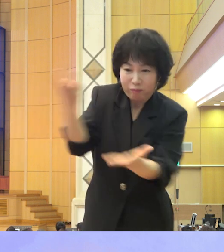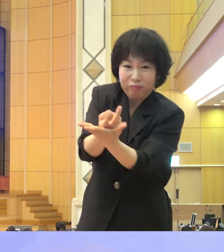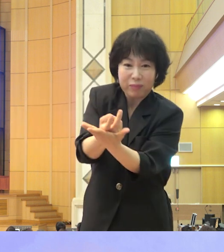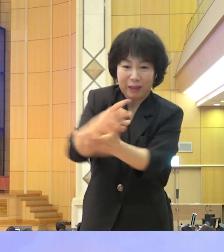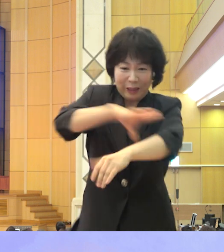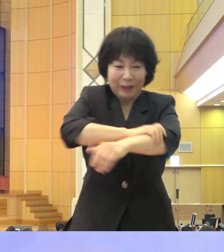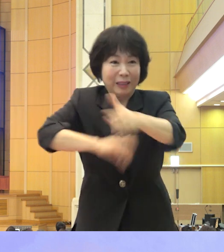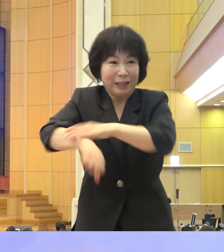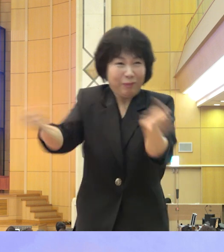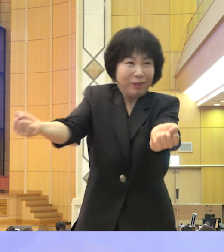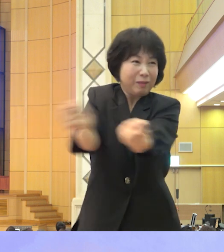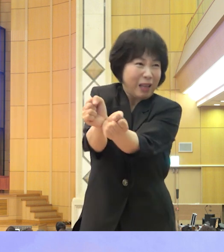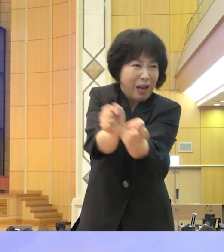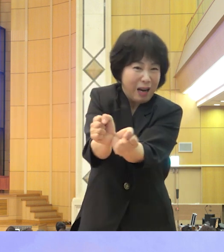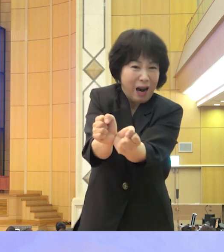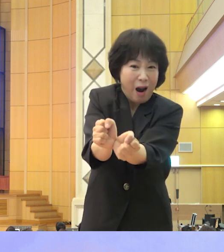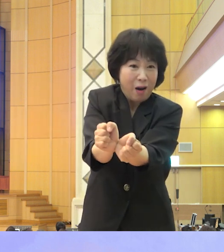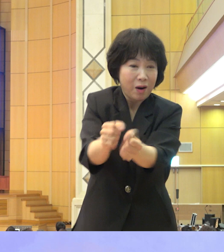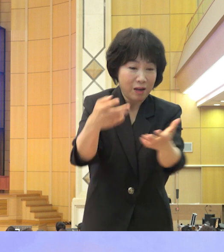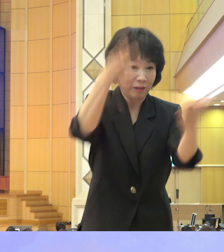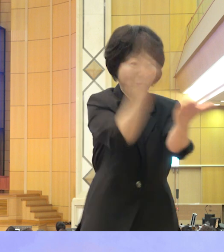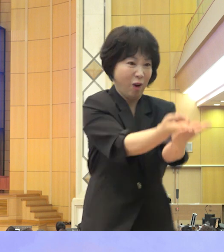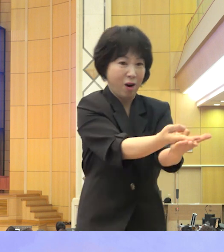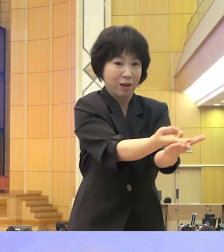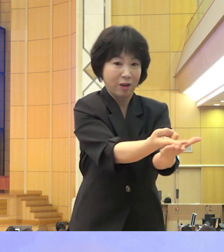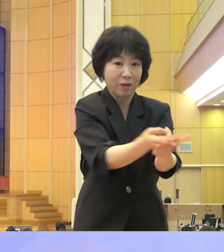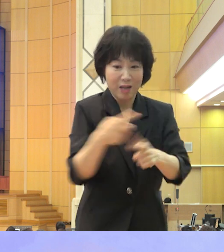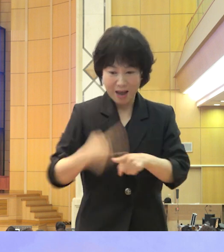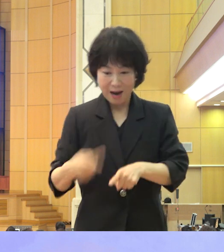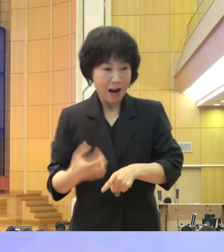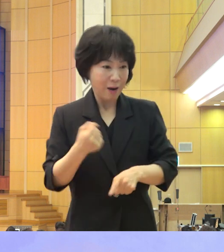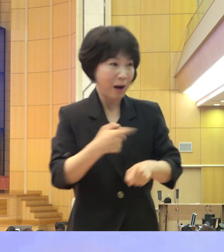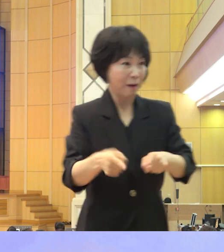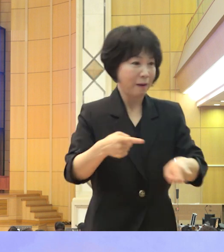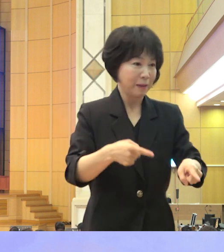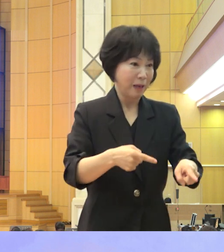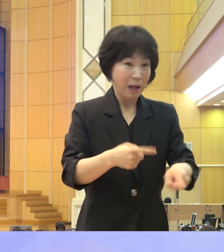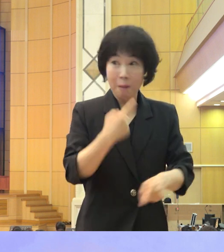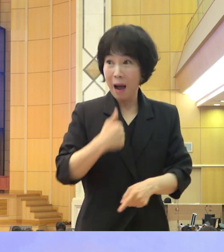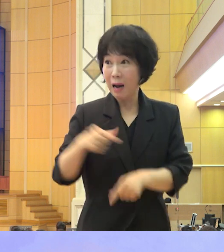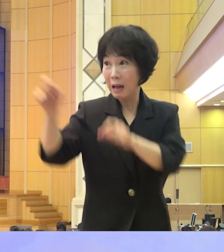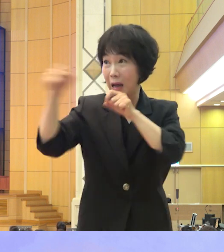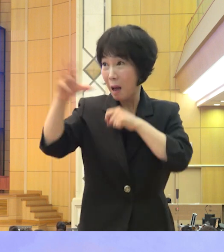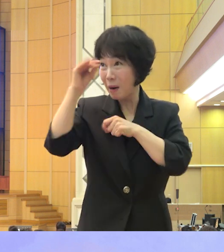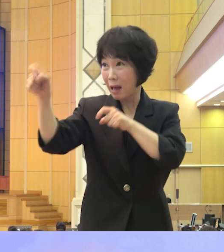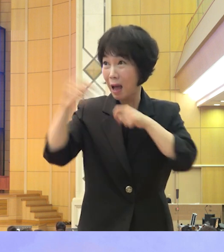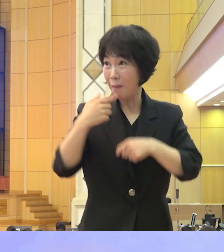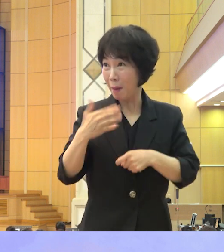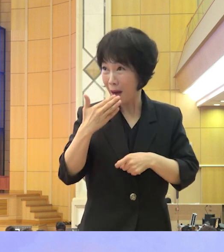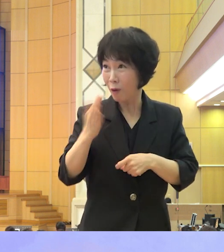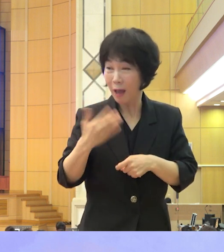마취도 안 하고 그냥 배 째는 거예요. 그래서 배째 이게 나오는 거예요. 예?